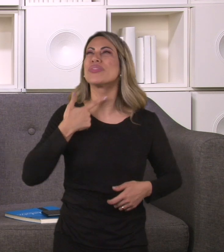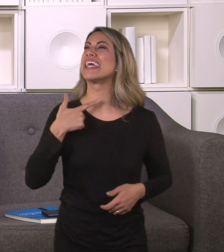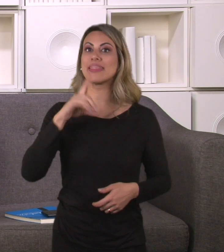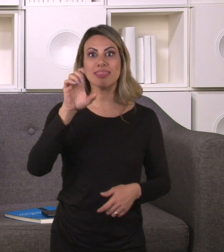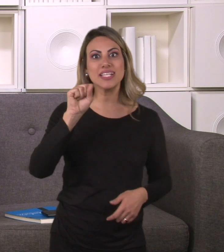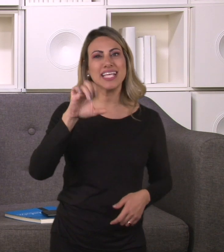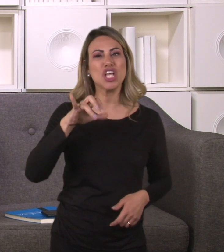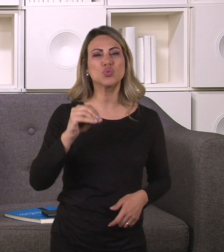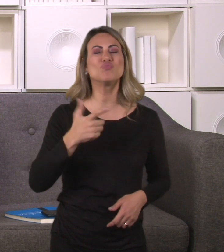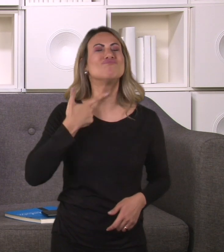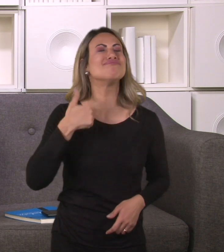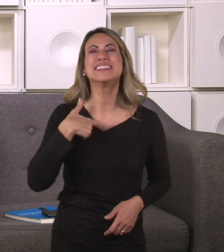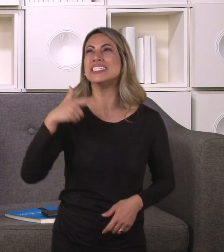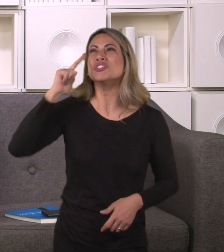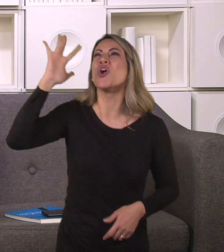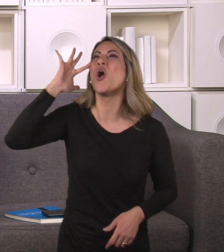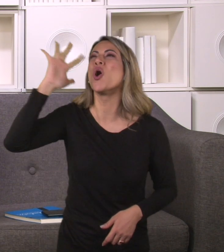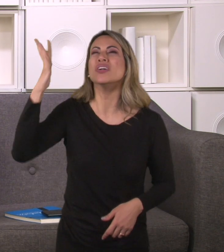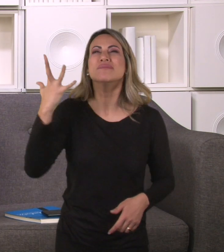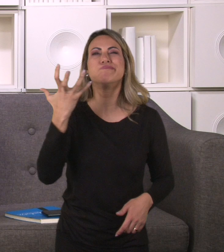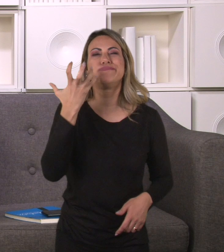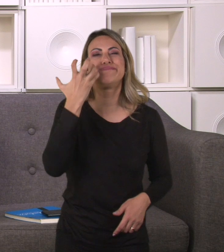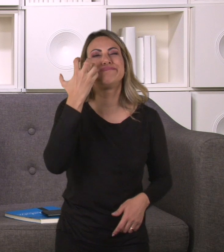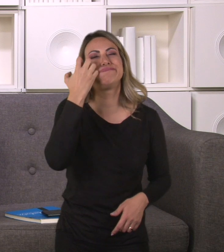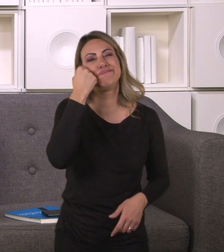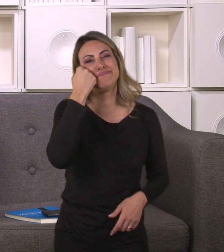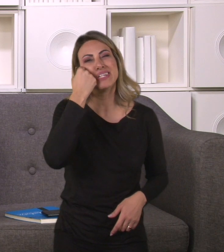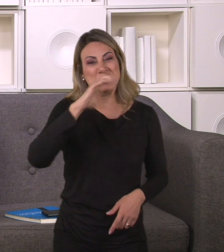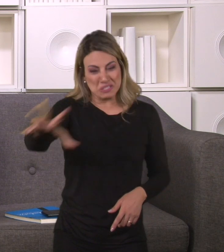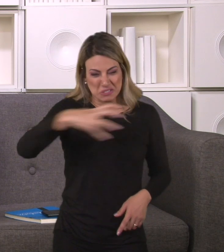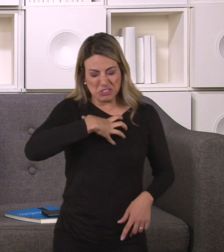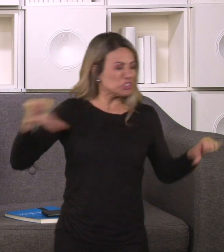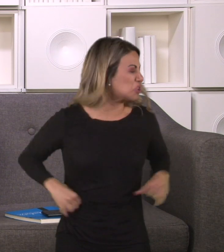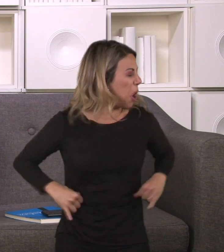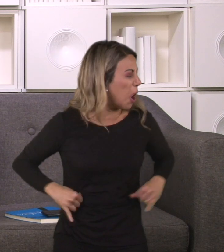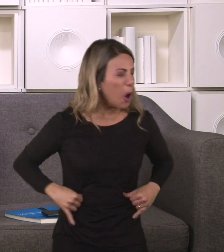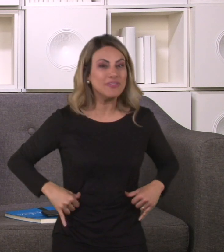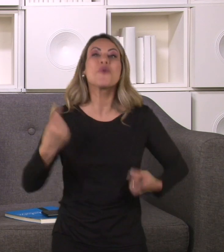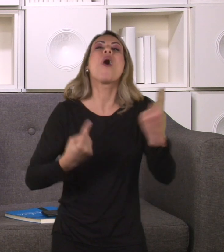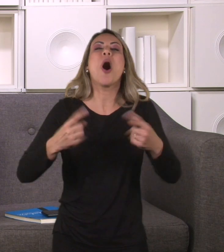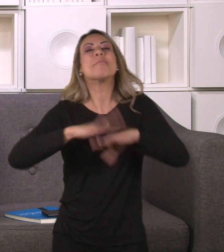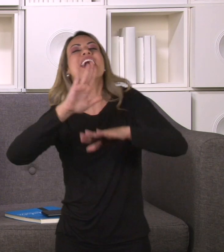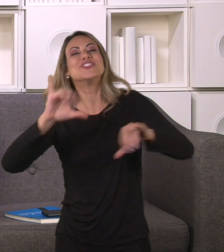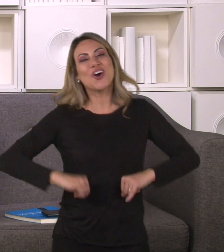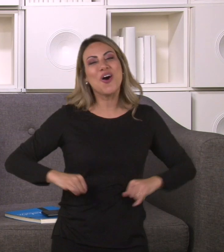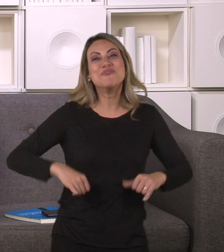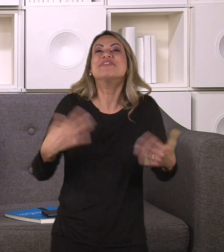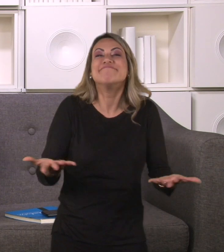os seus sonhos são frustrados, seus castelos desmoronam. O que lhe fere mais?